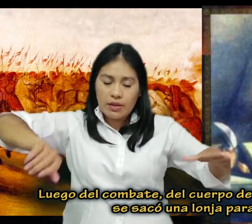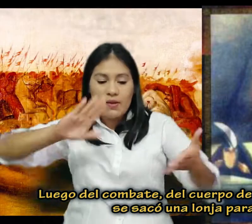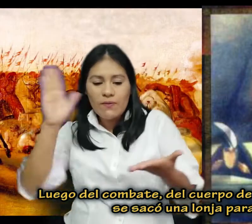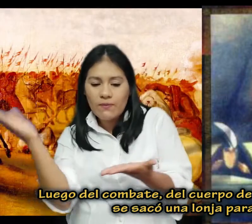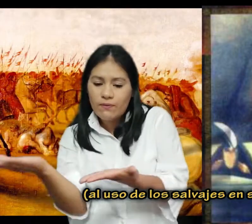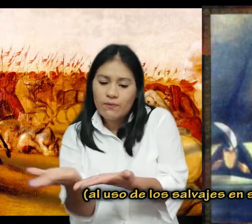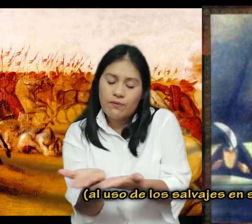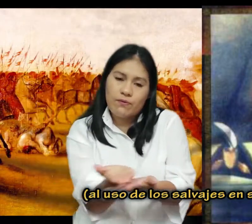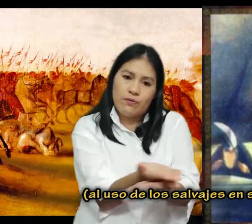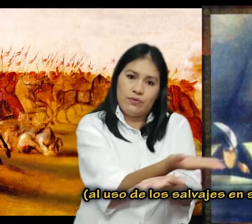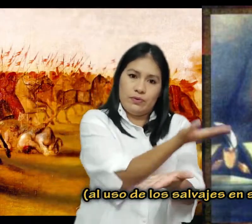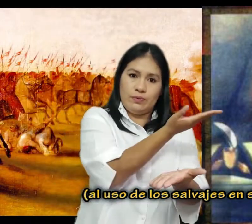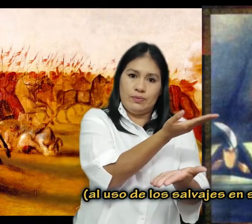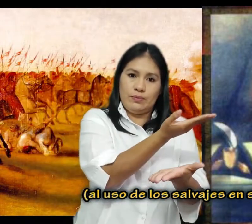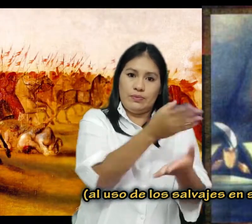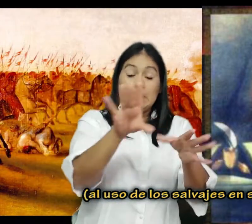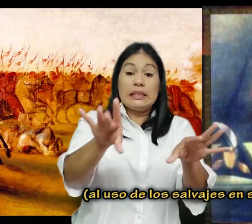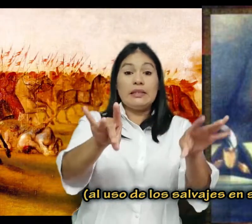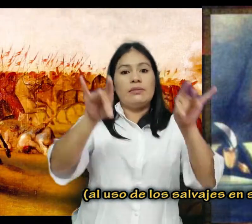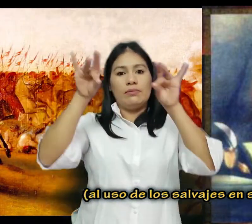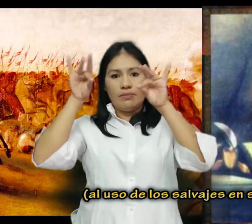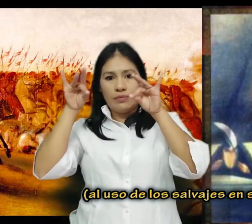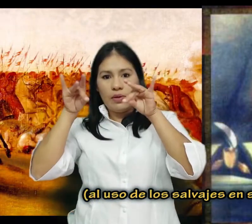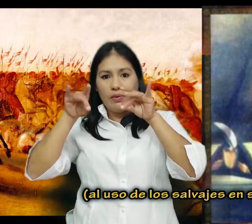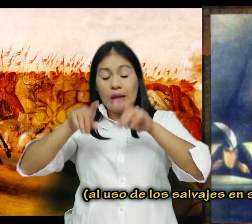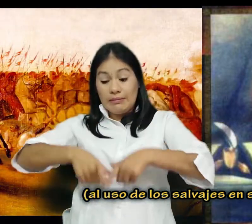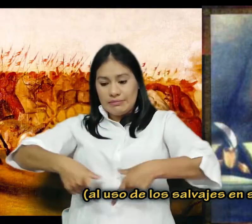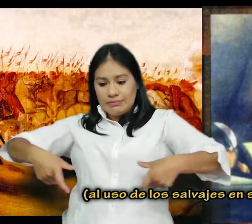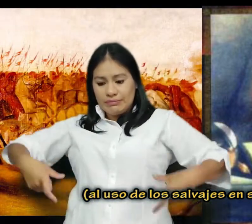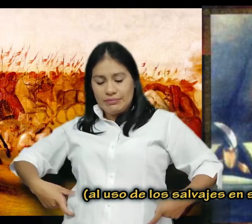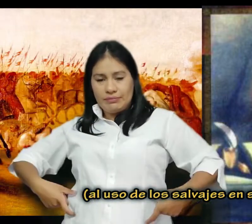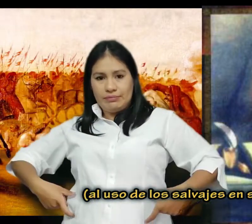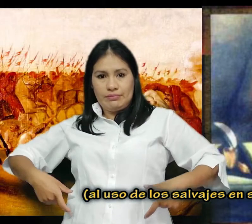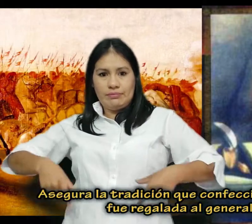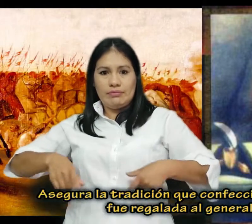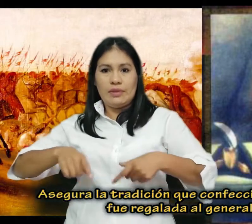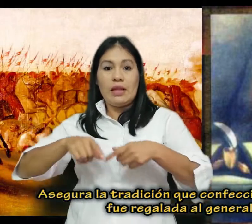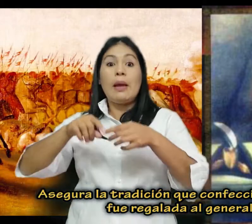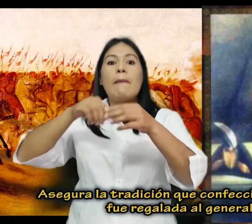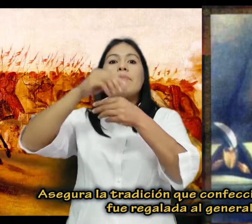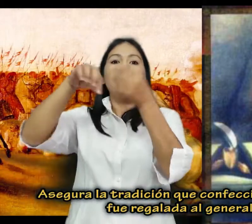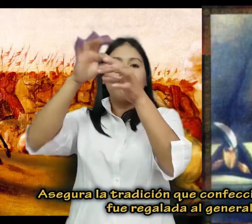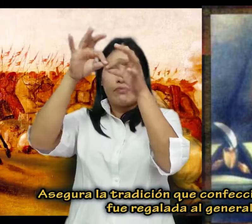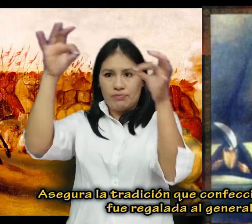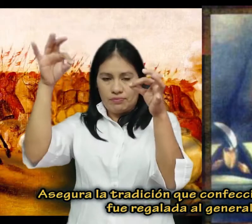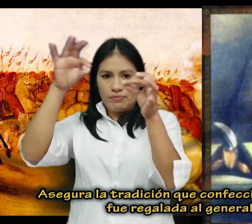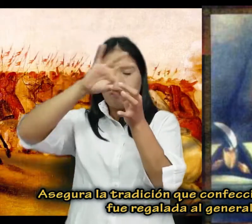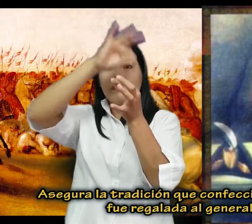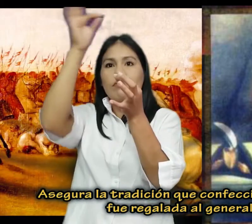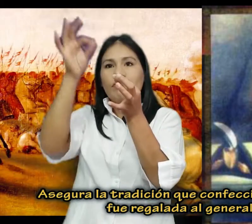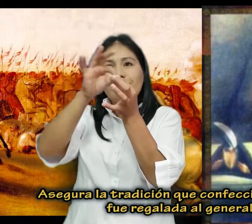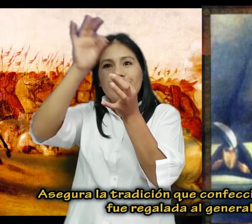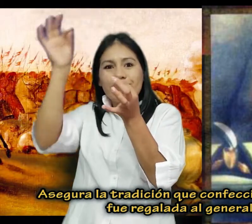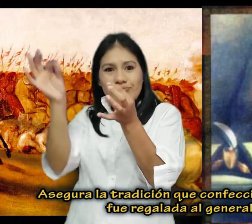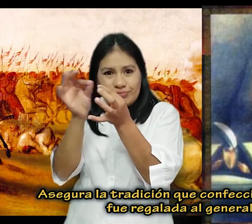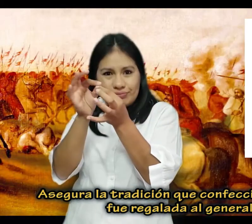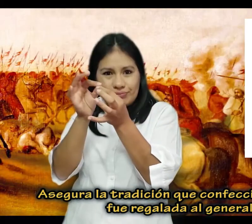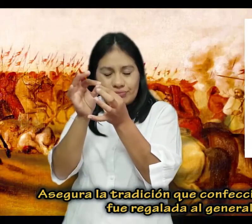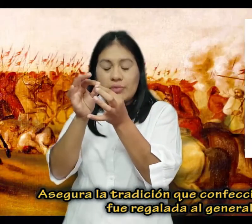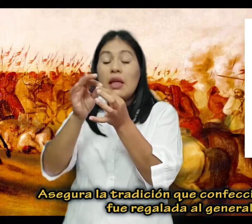al uso de los salvajes en su guerra. Asegura la tradición, que confeccionado la